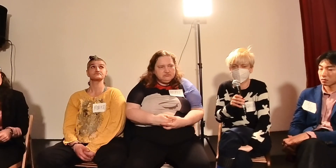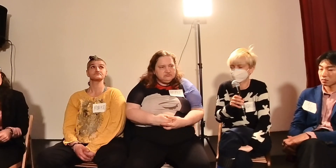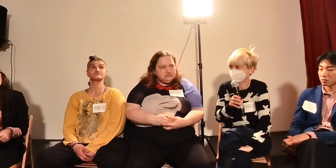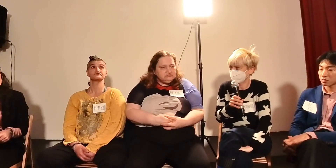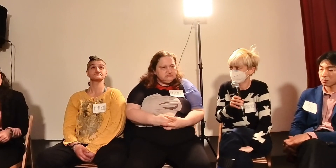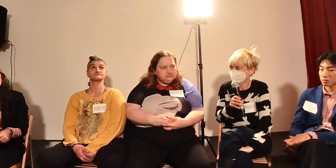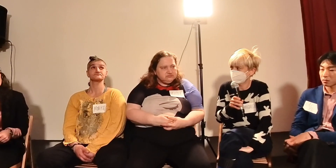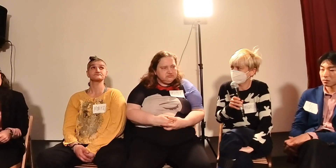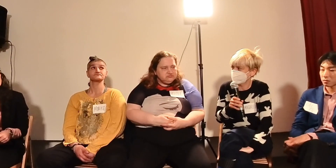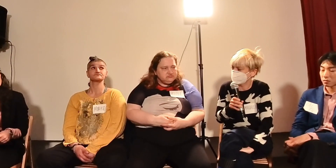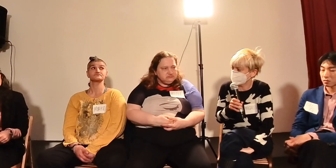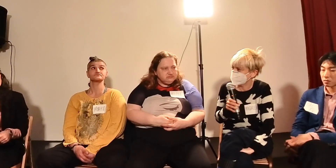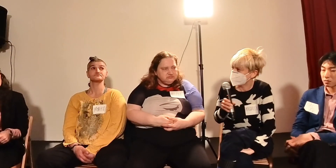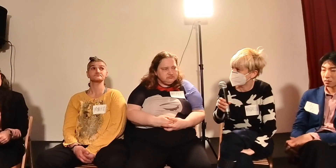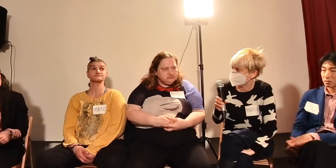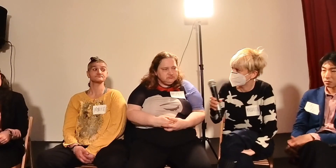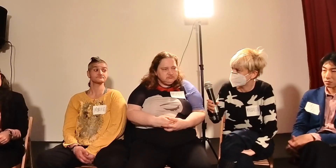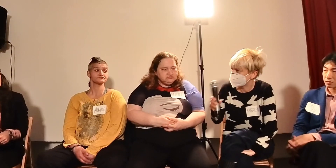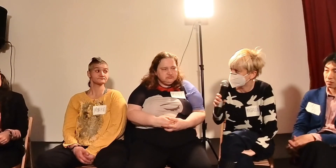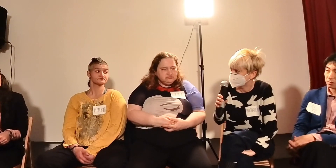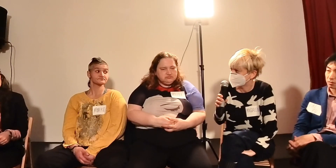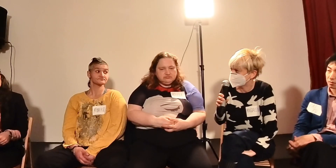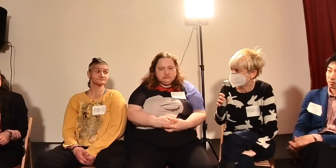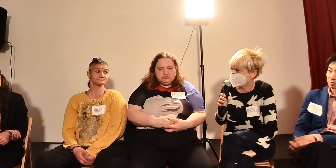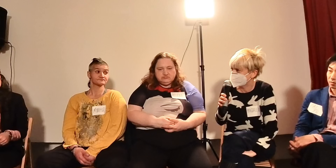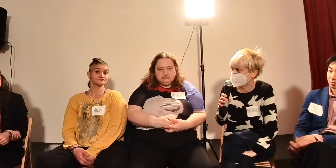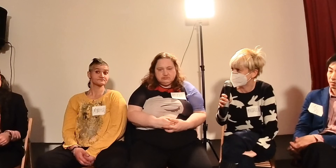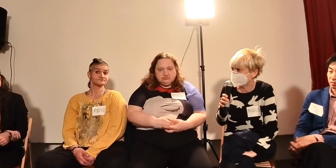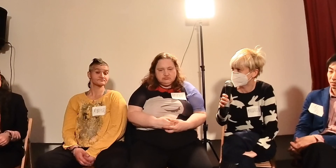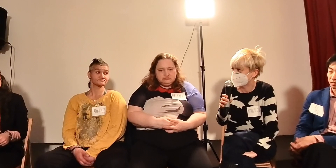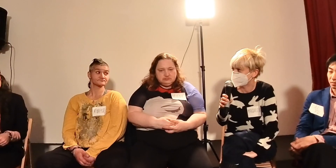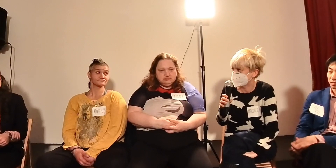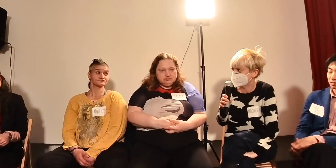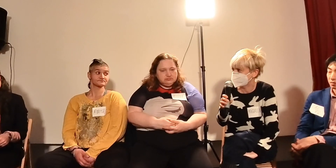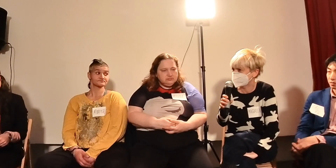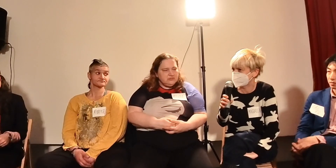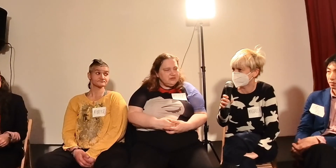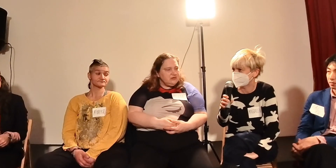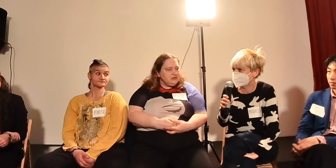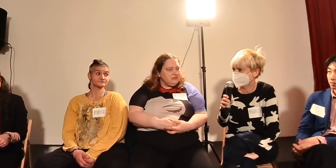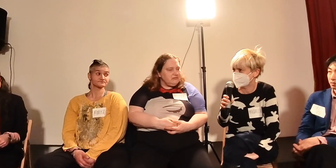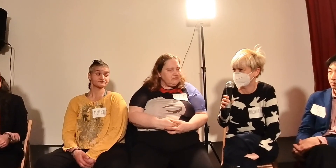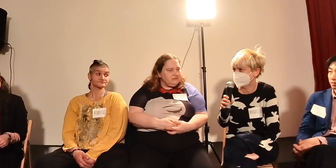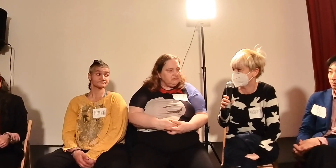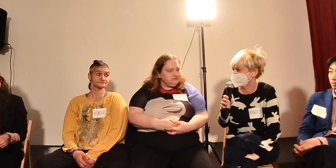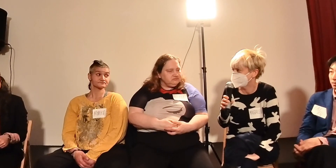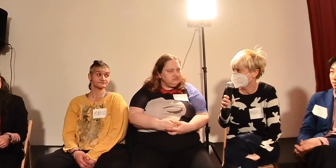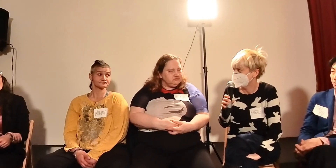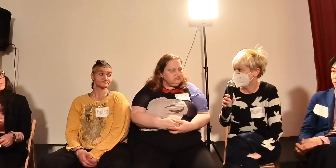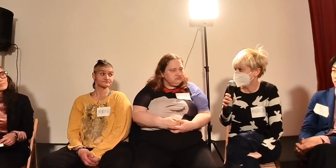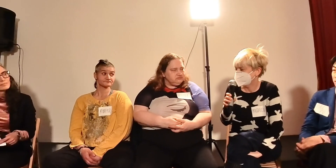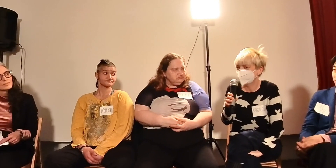času. A tady je Helenka a Monika, tak bych ráda jim předala jako slovo, protože jejich slovo